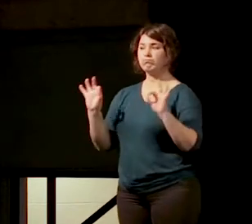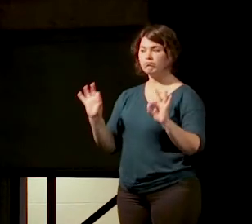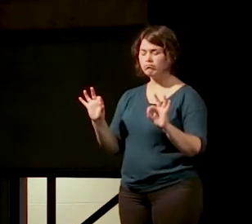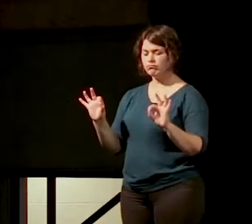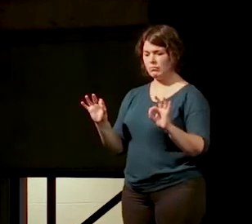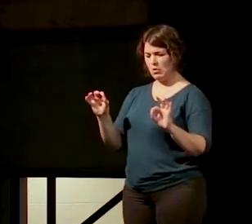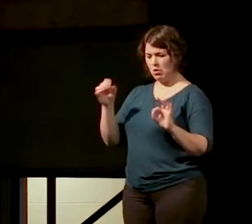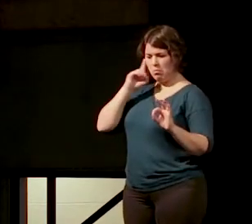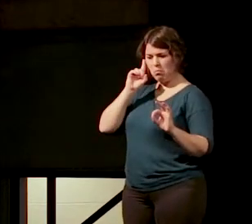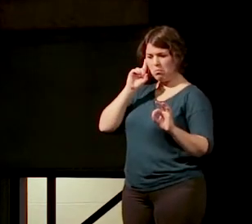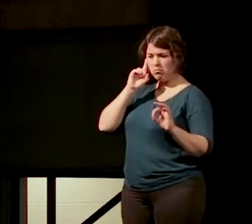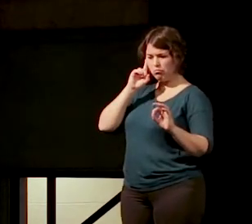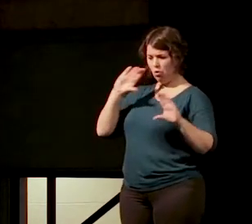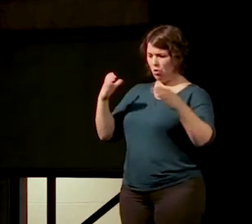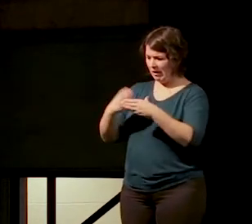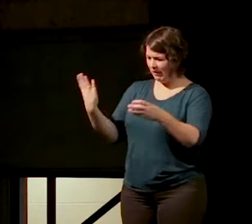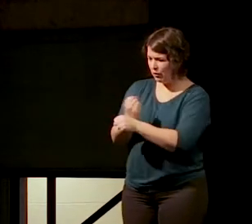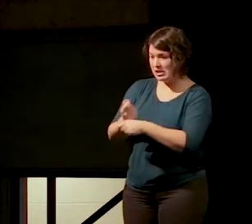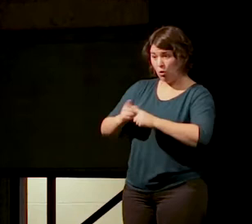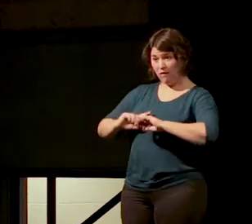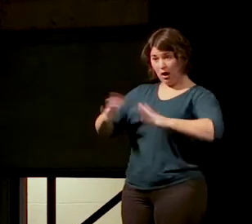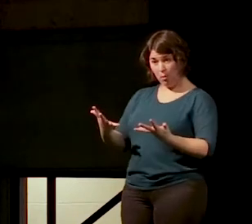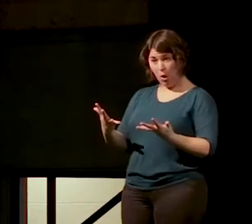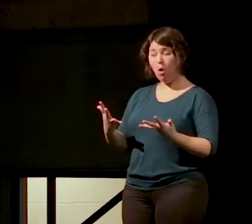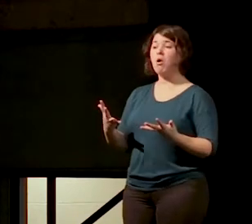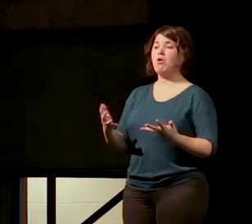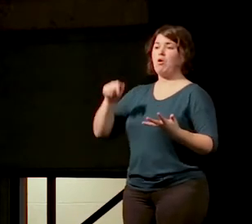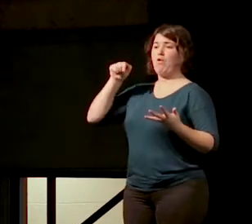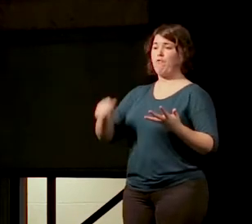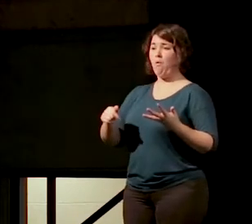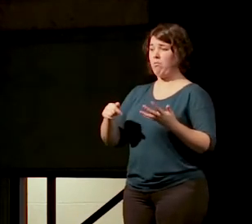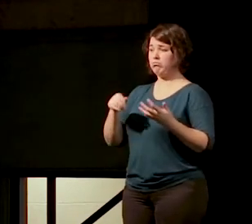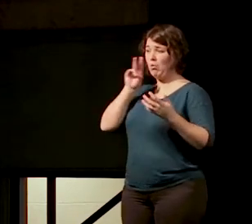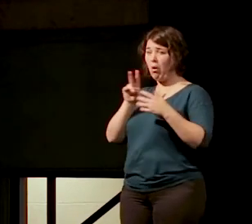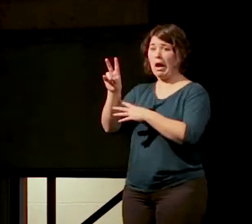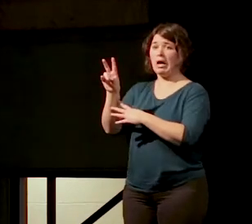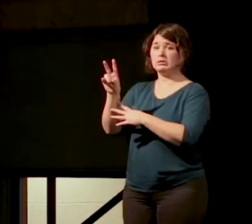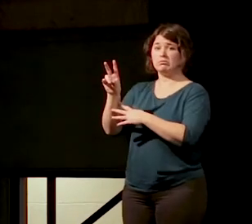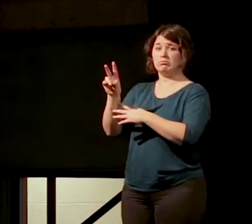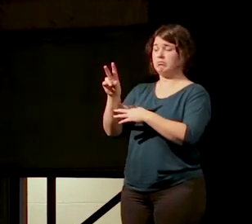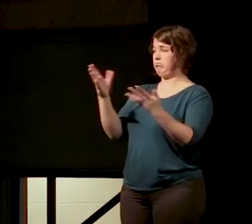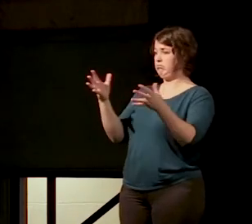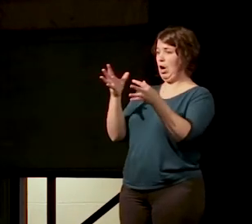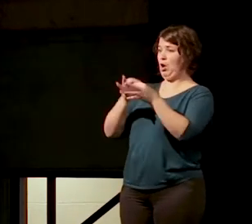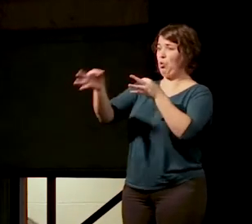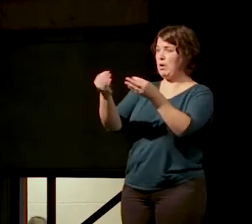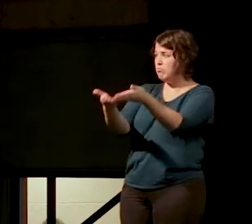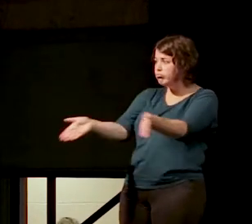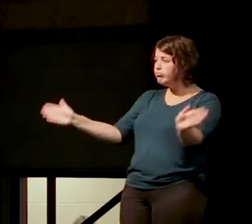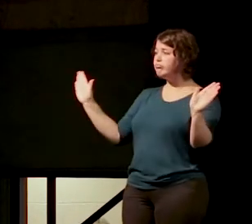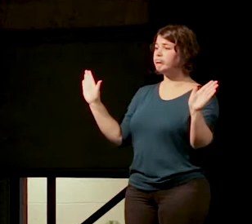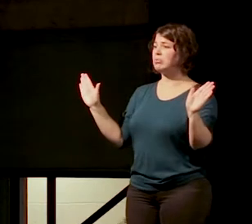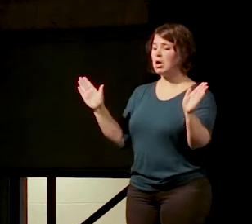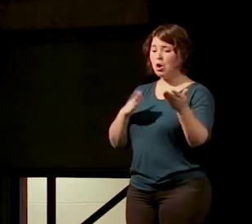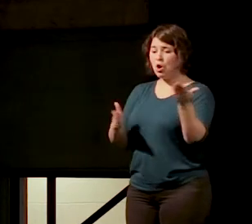se convaincre de ces réussites collectives, il suffit désormais de lever la tête, et c'est alors Gouenou qui se découvre,